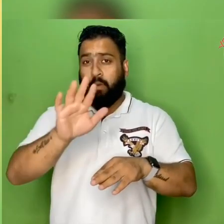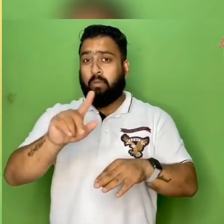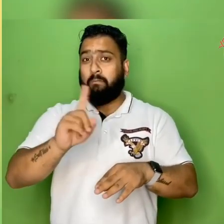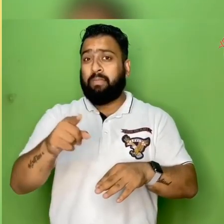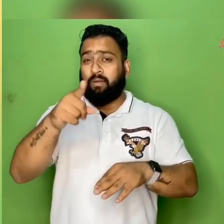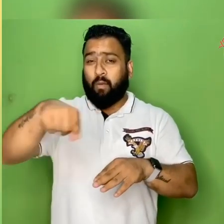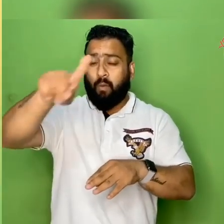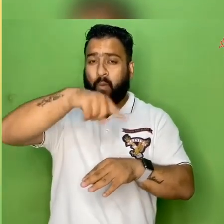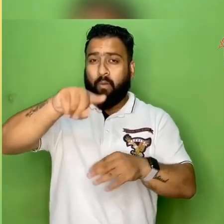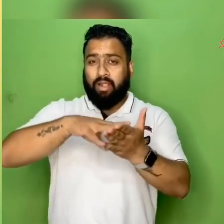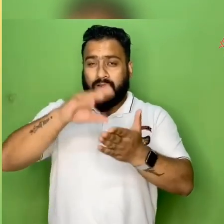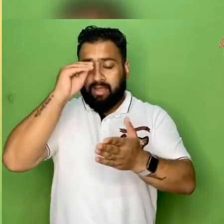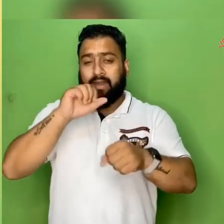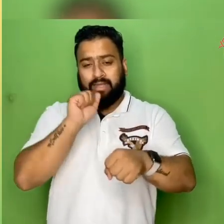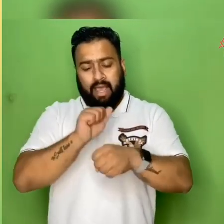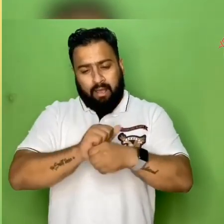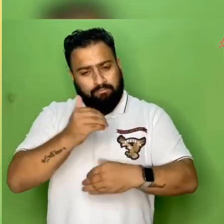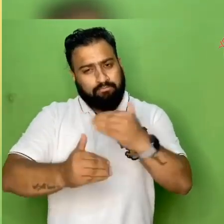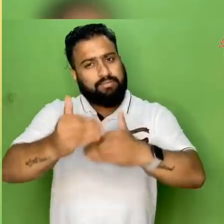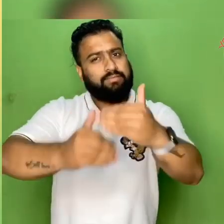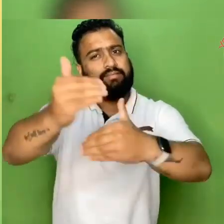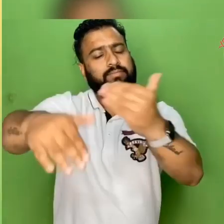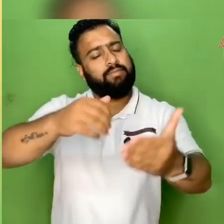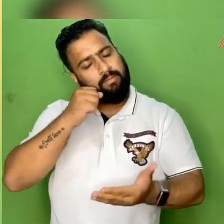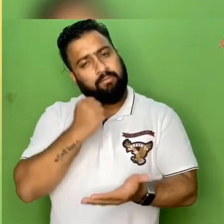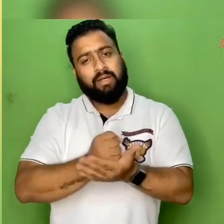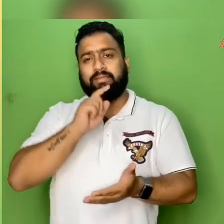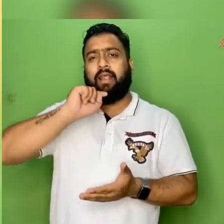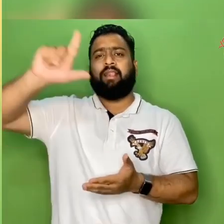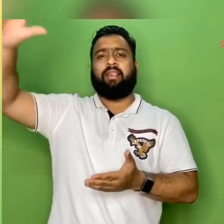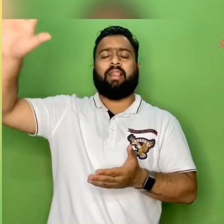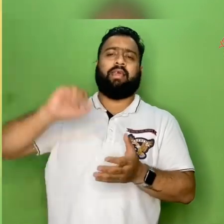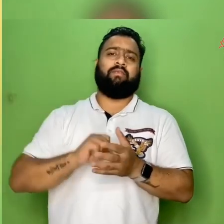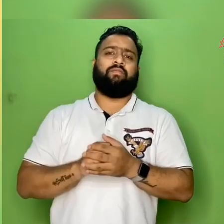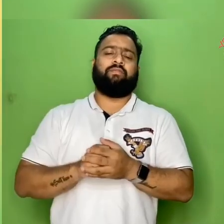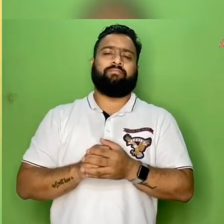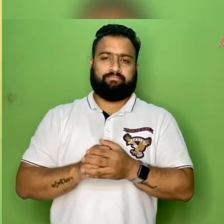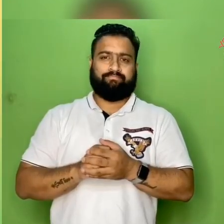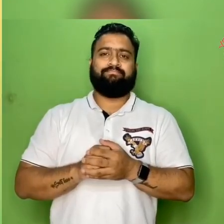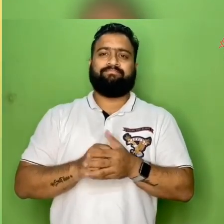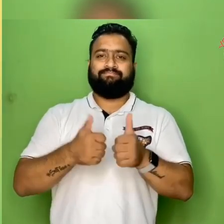हो या बुरा हो, आप सबने हमेशा काम करते रहना है और हमेशा खुश